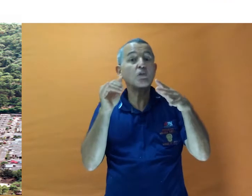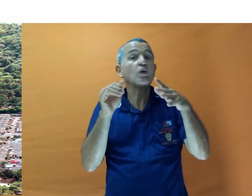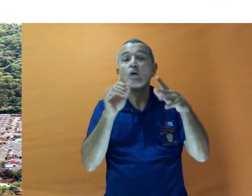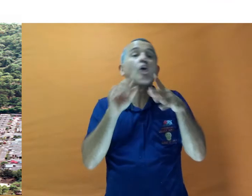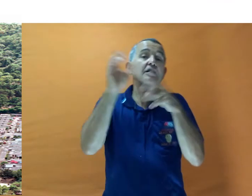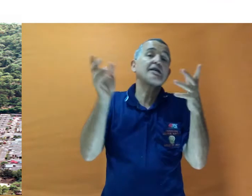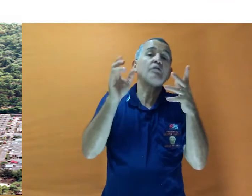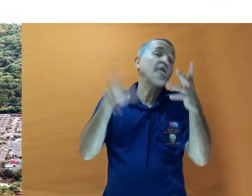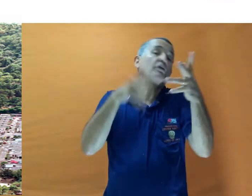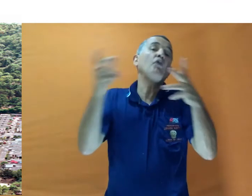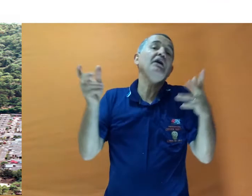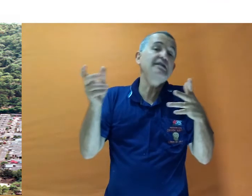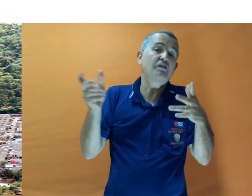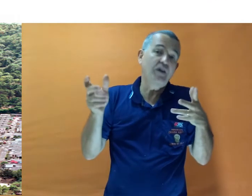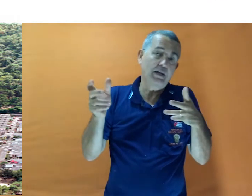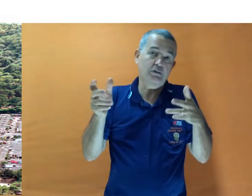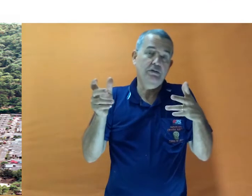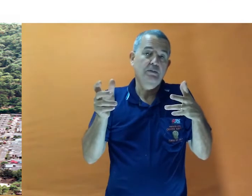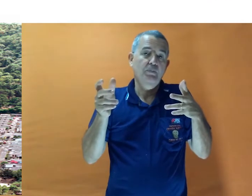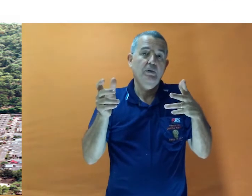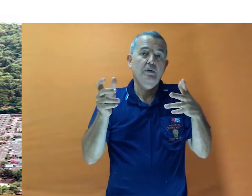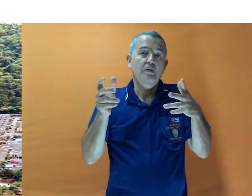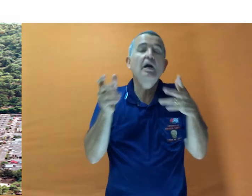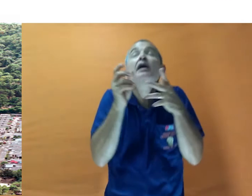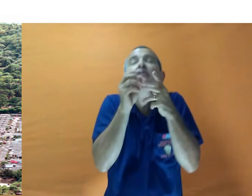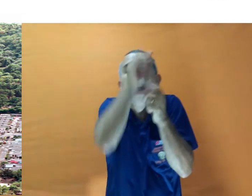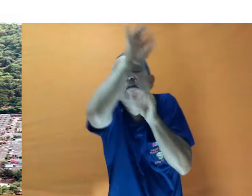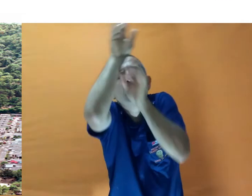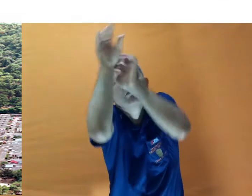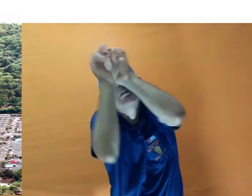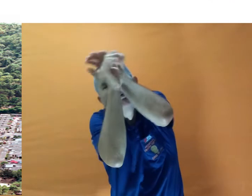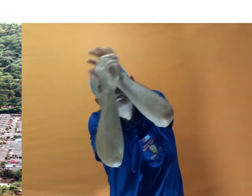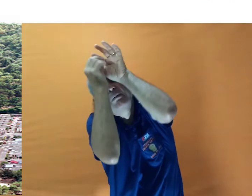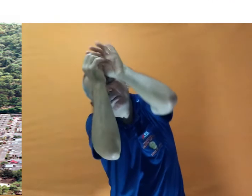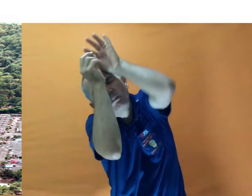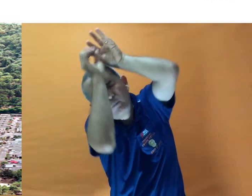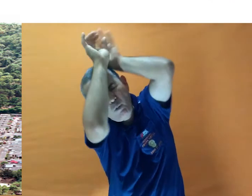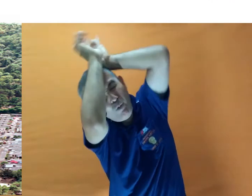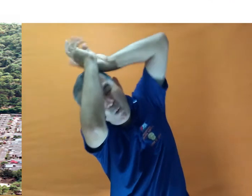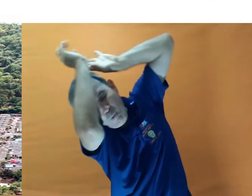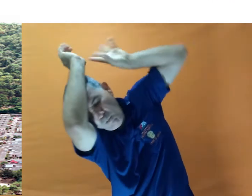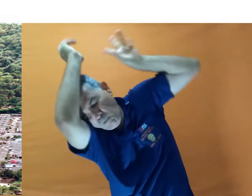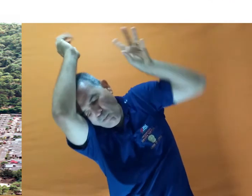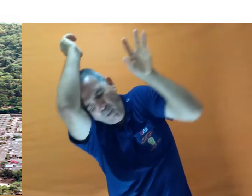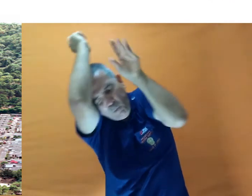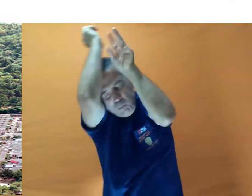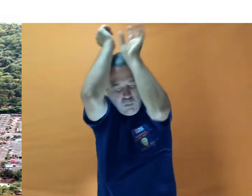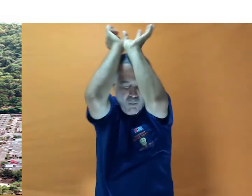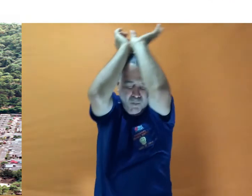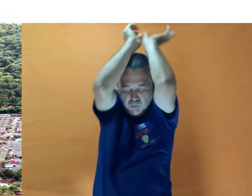escapou, a pessoa estava e conseguiu ou se salvar ou alguém salvá-lo. E aí ele...